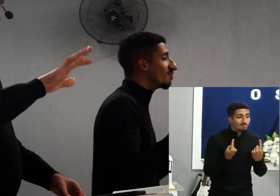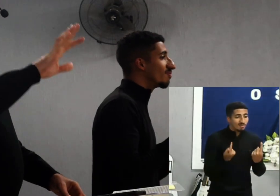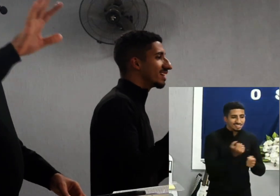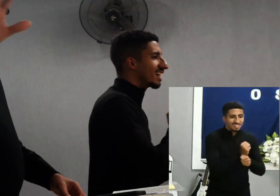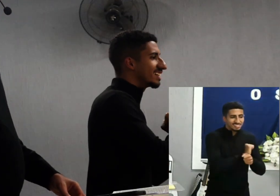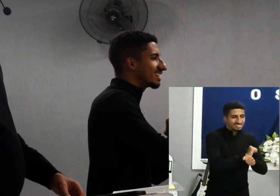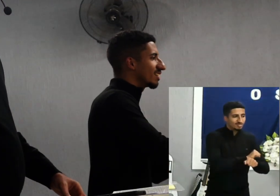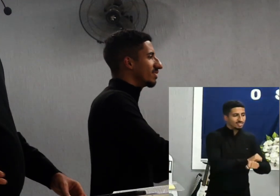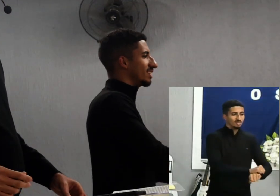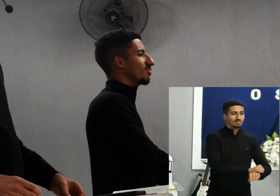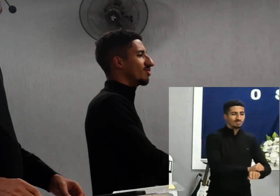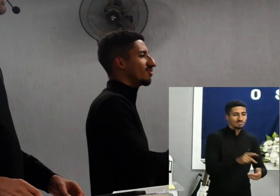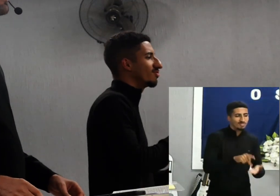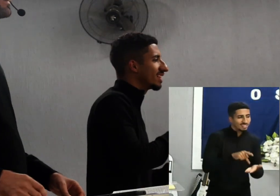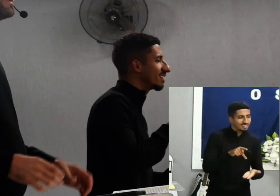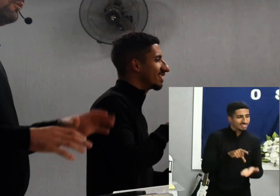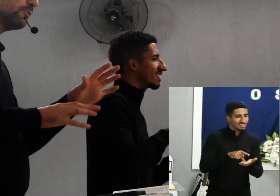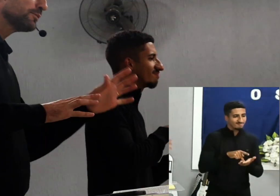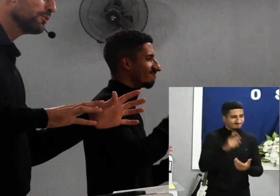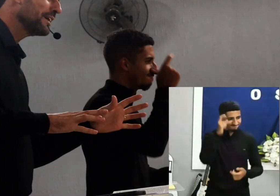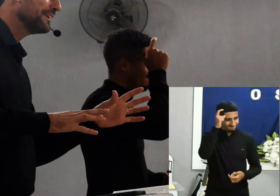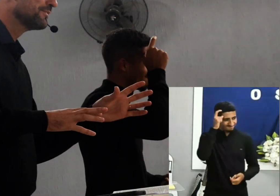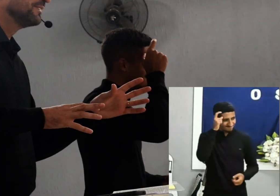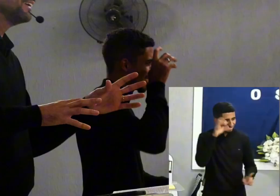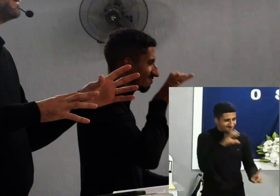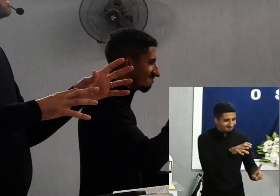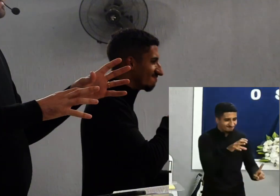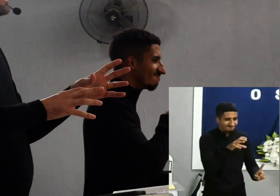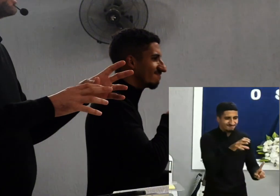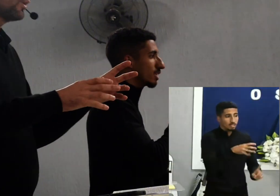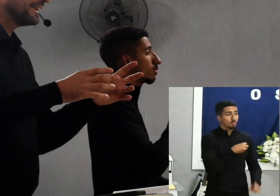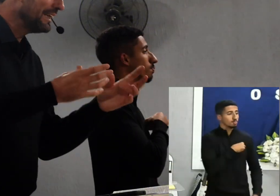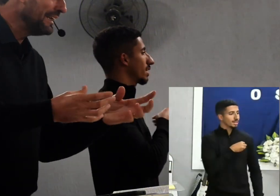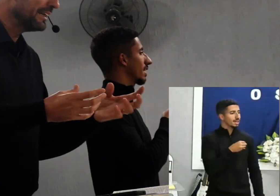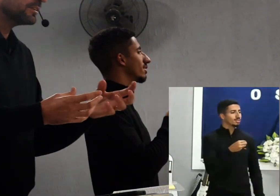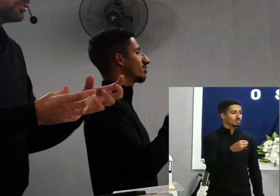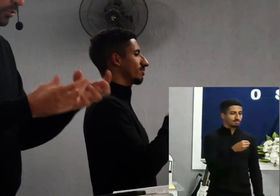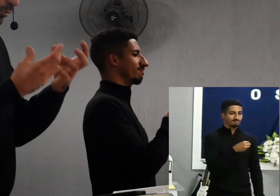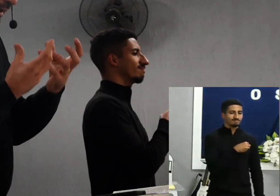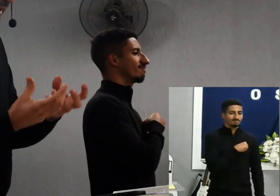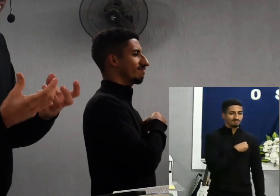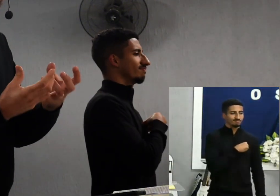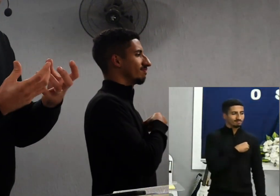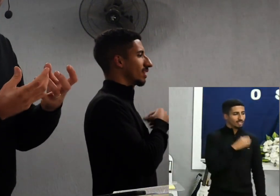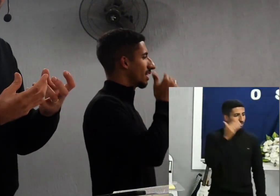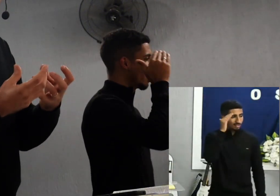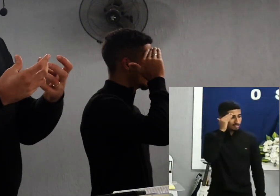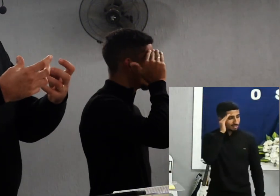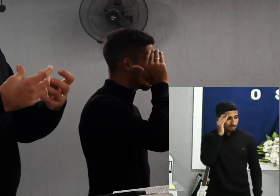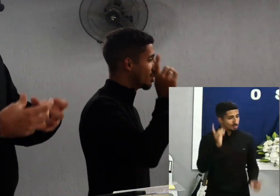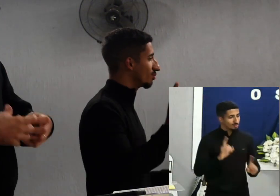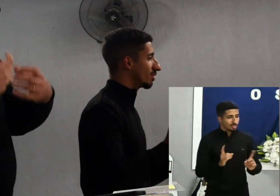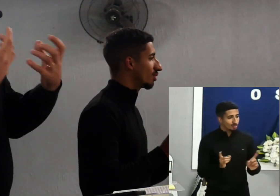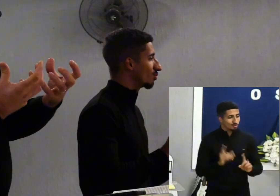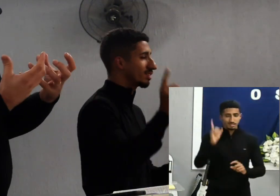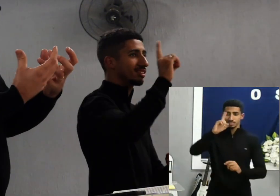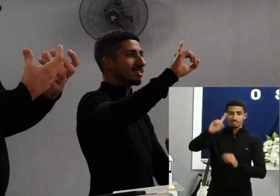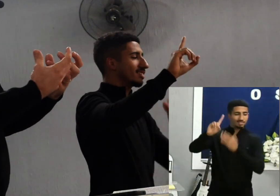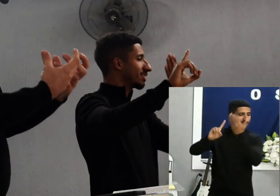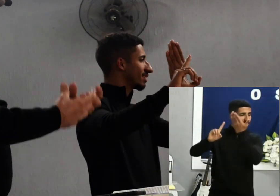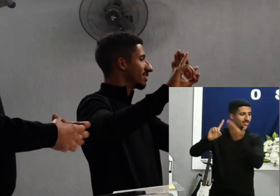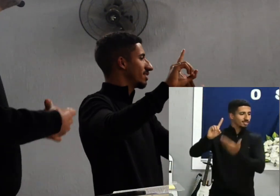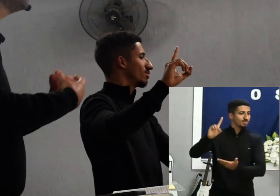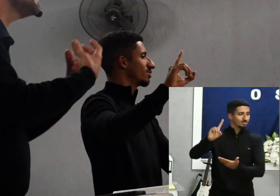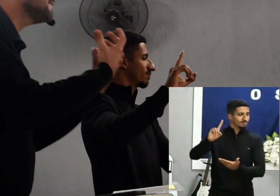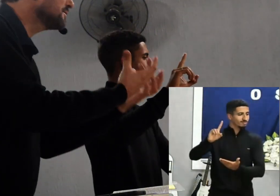Com os gregos era diferente. Cada um do seu jeito. As idolatrias humanas, elas se revelam